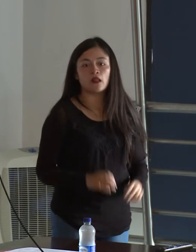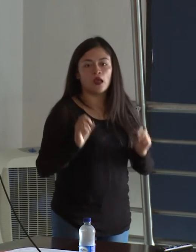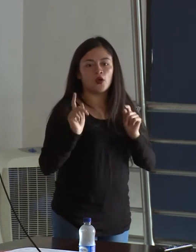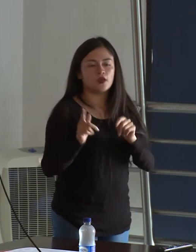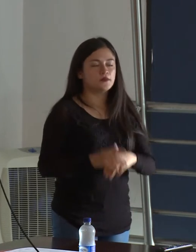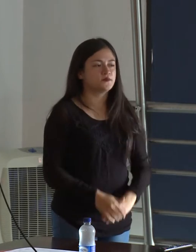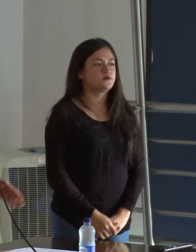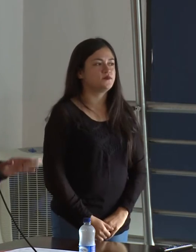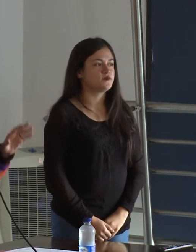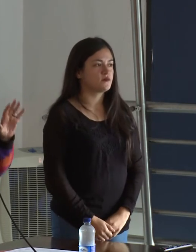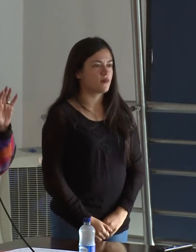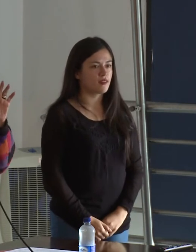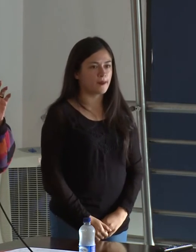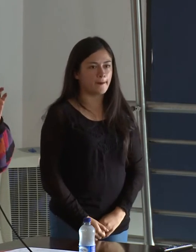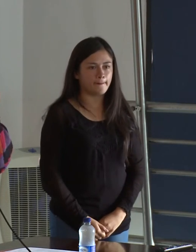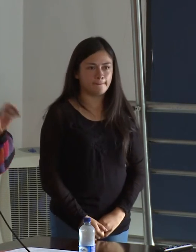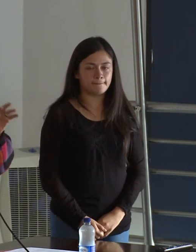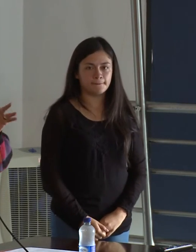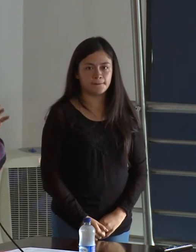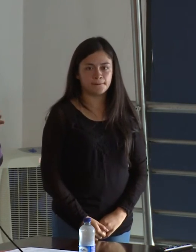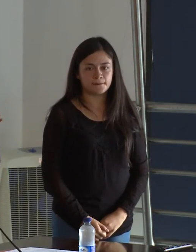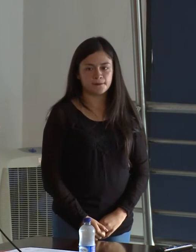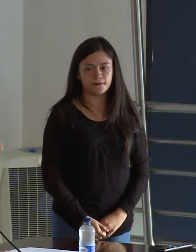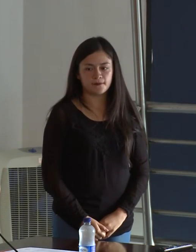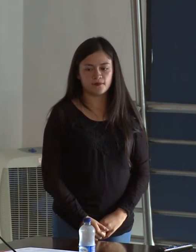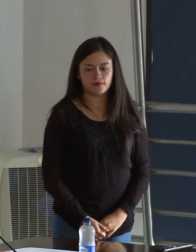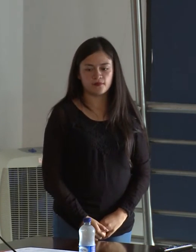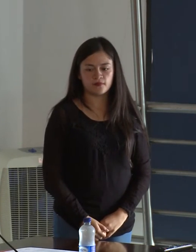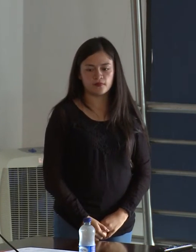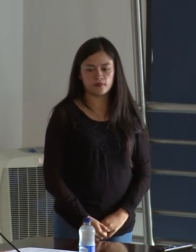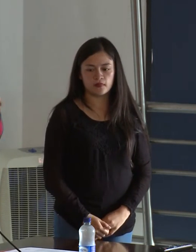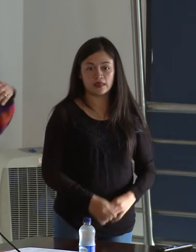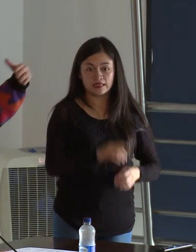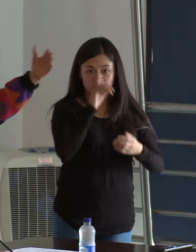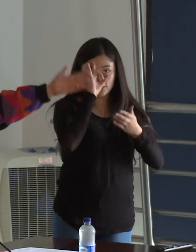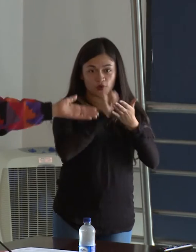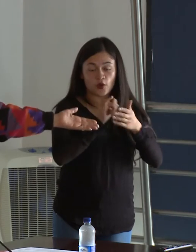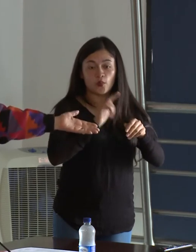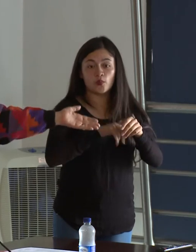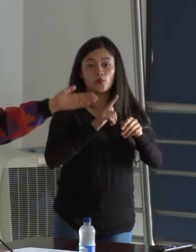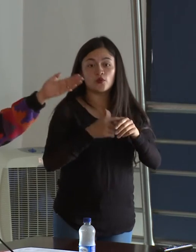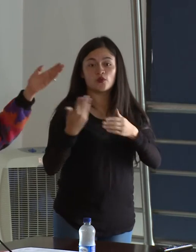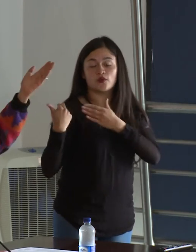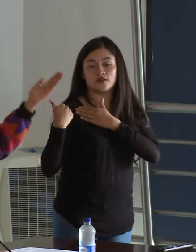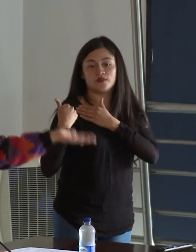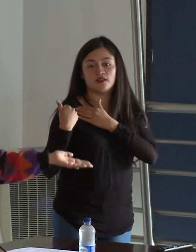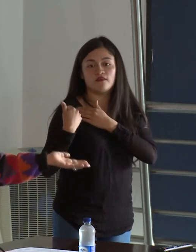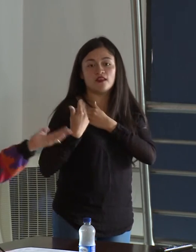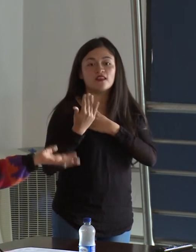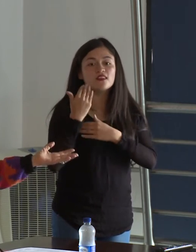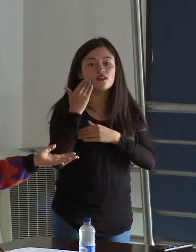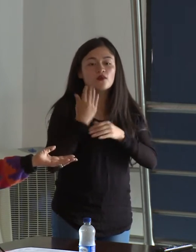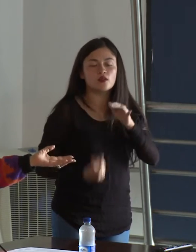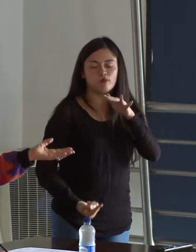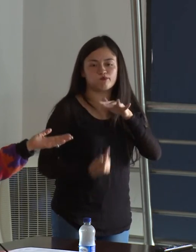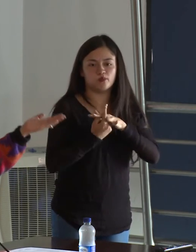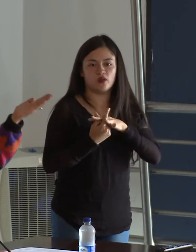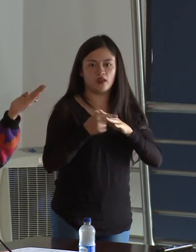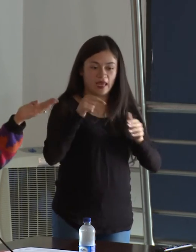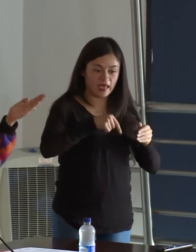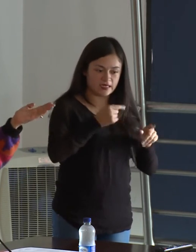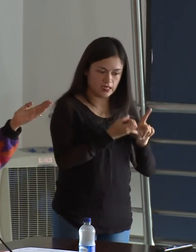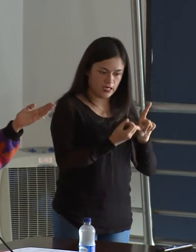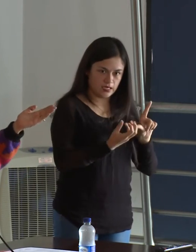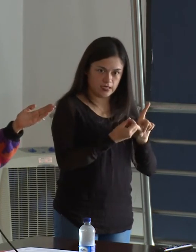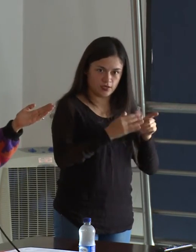Entonces, uno de esos puntos de, digamos, de responsabilidad que yo se tiene que lo retomo del origen de esto, es decir, esto,